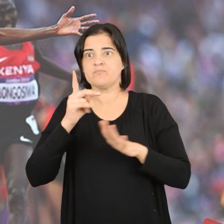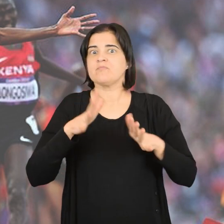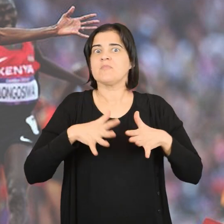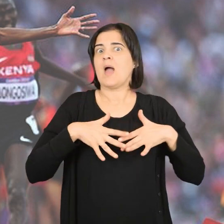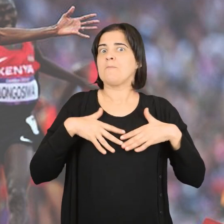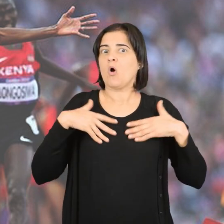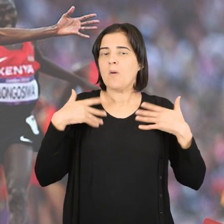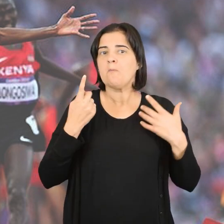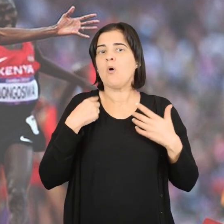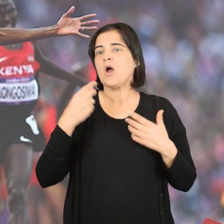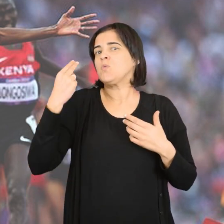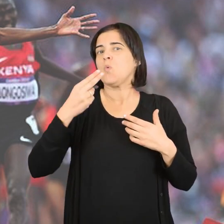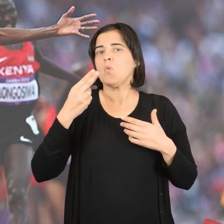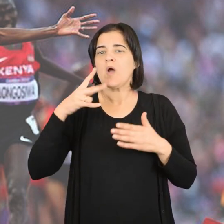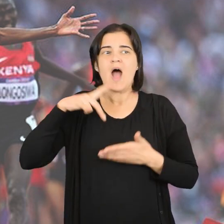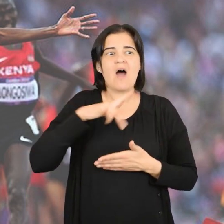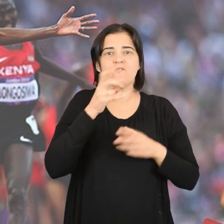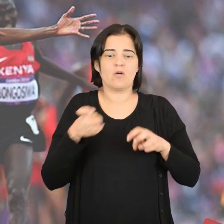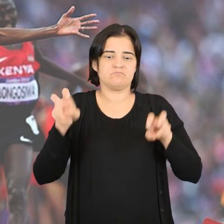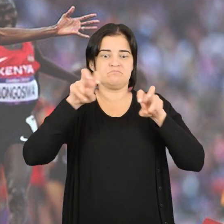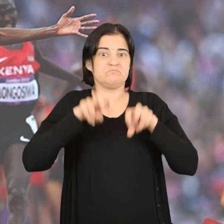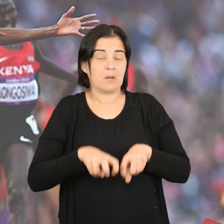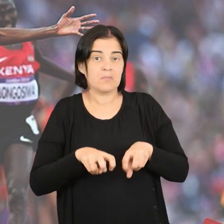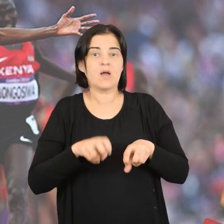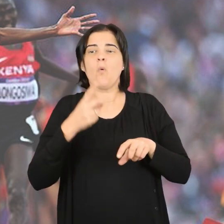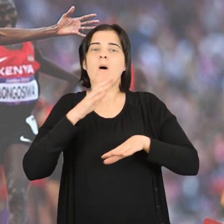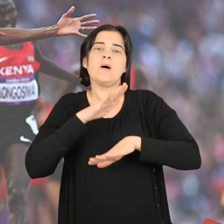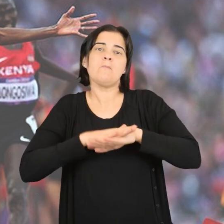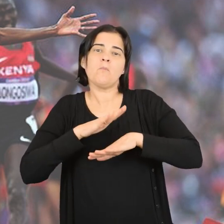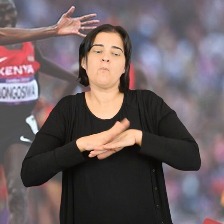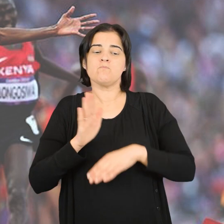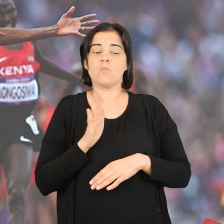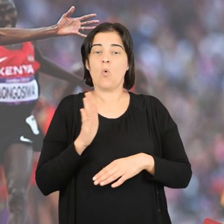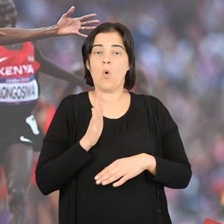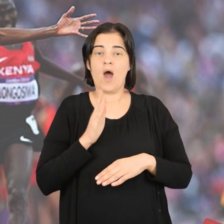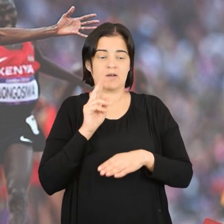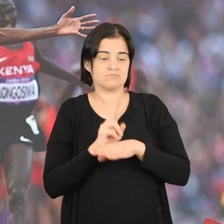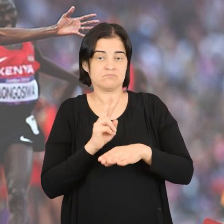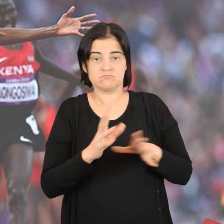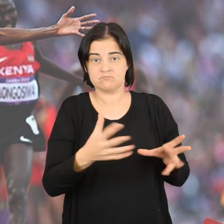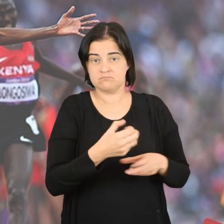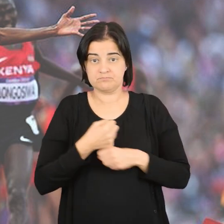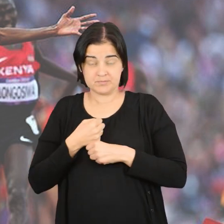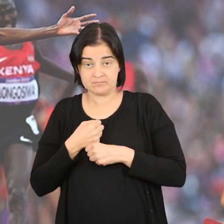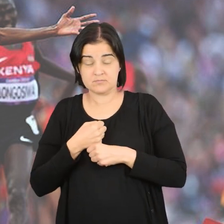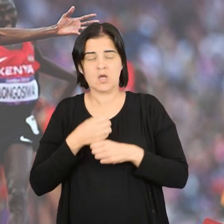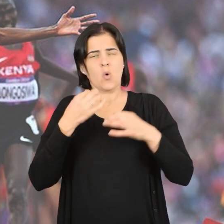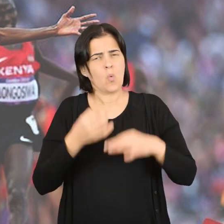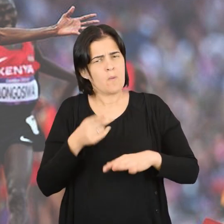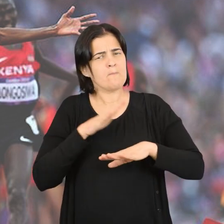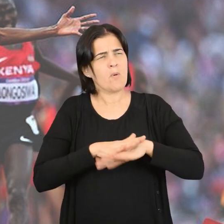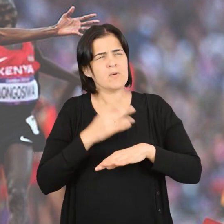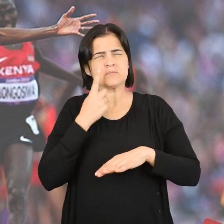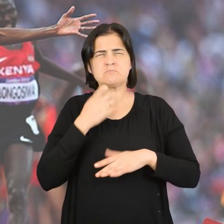Unido emocionado porque nunca antes se había subido a un avión viaja a cargo de una mujer